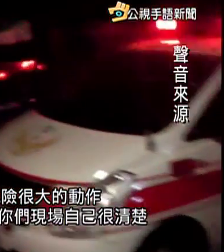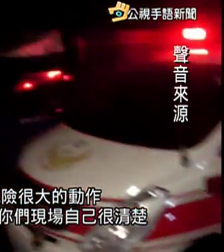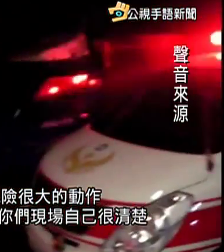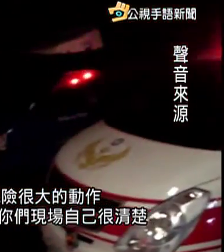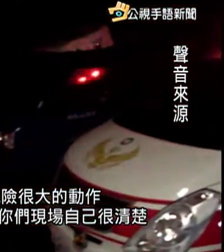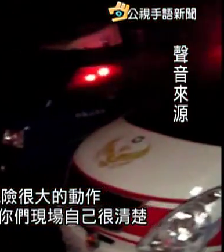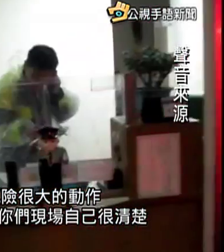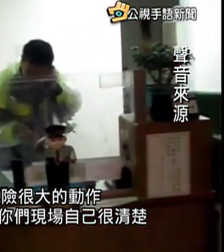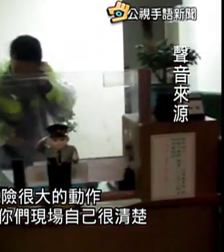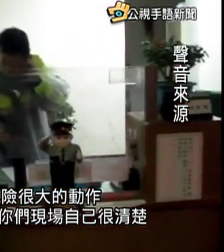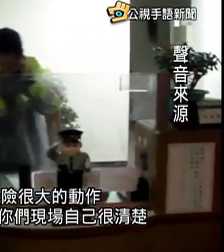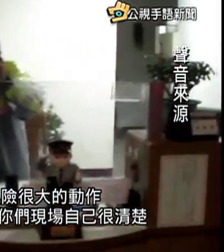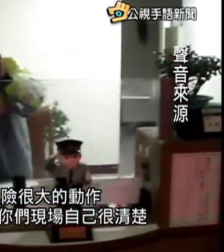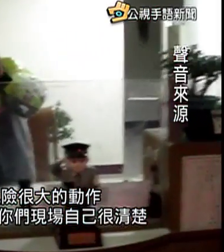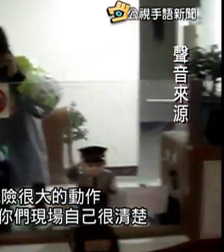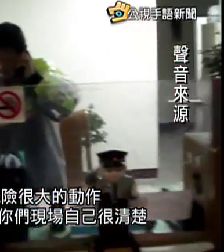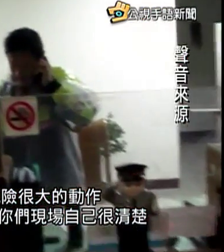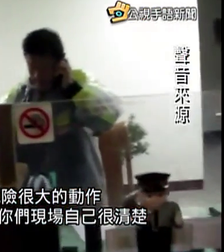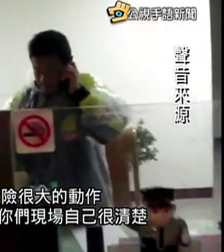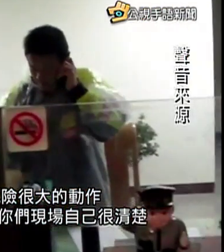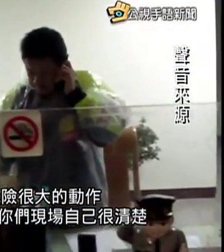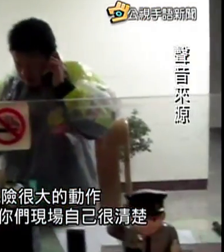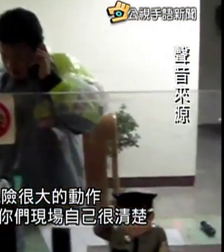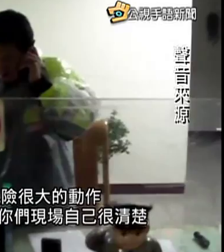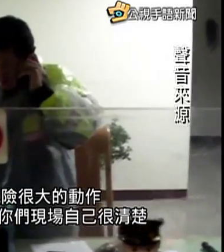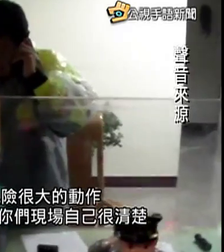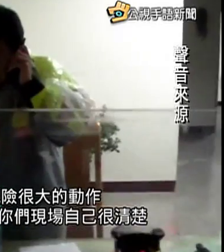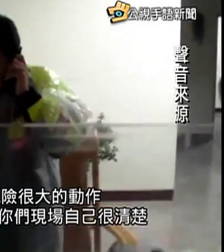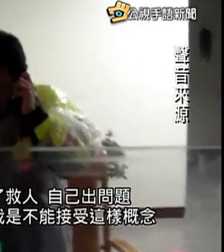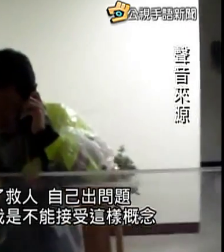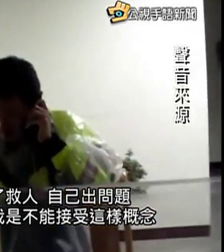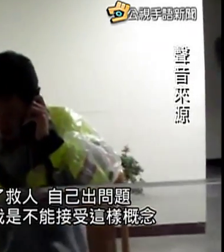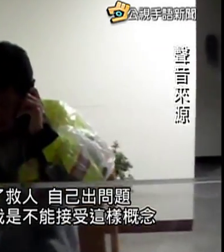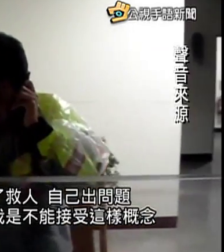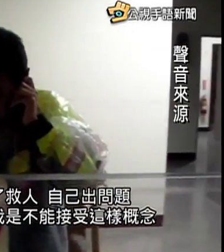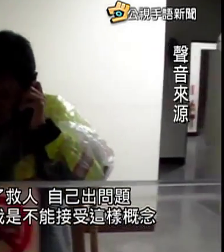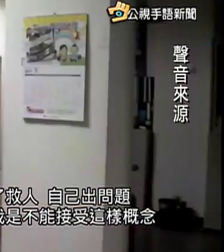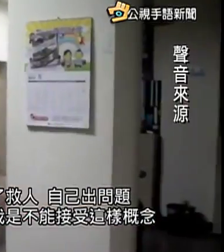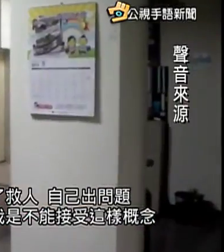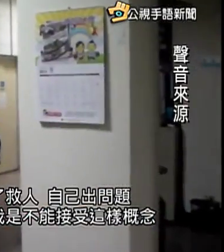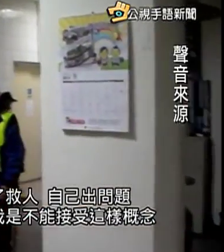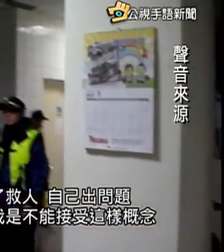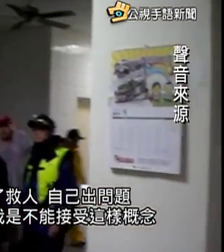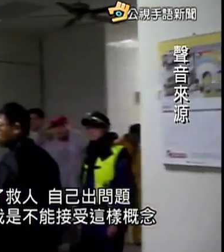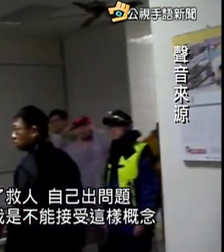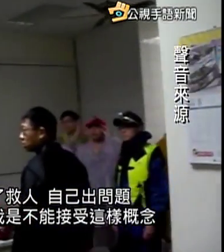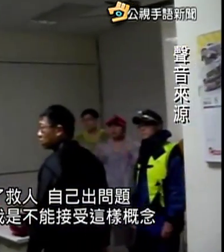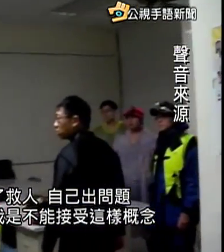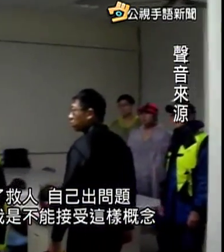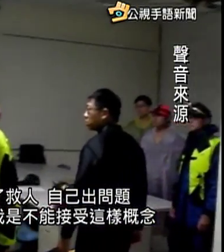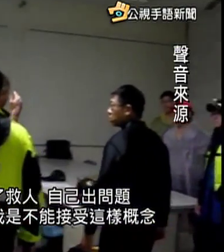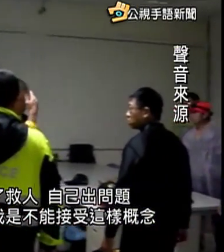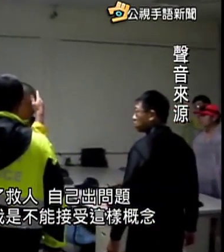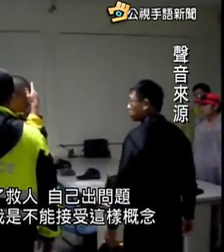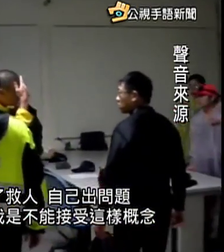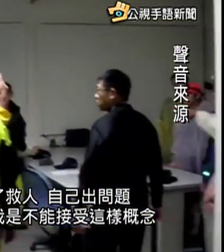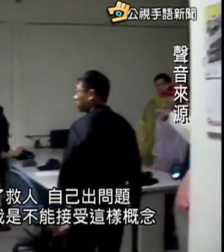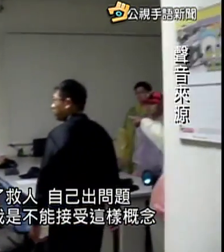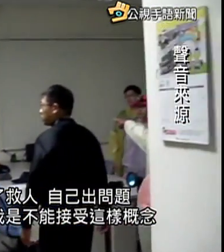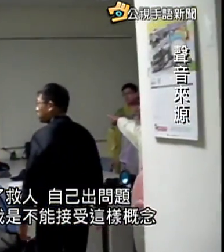场自己很清楚，不要为了救人然后自己出的问题，这个我基本上我是不能接受